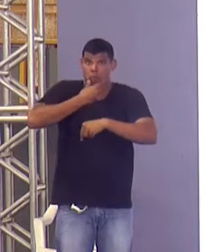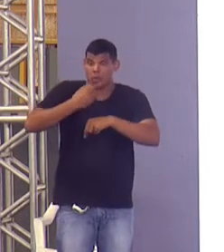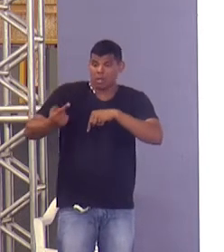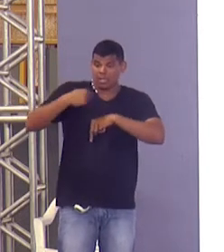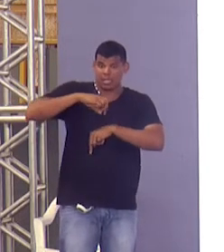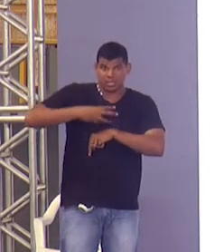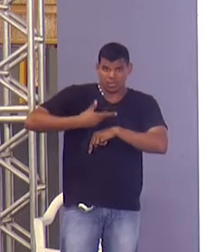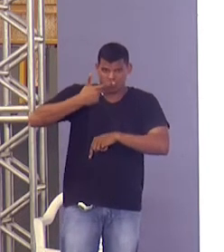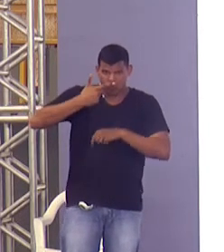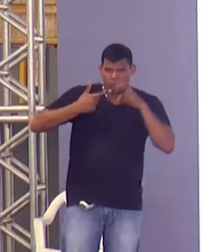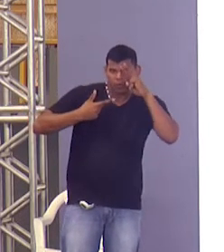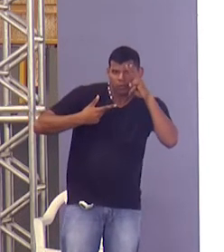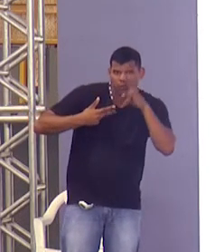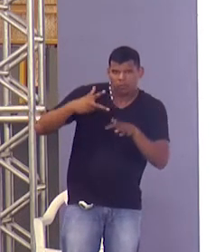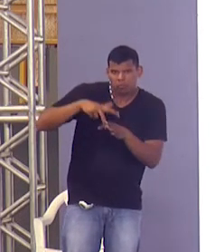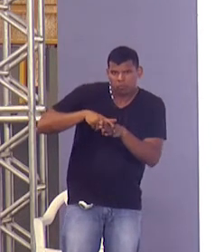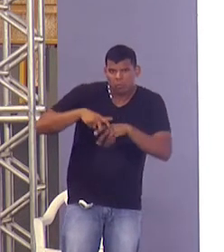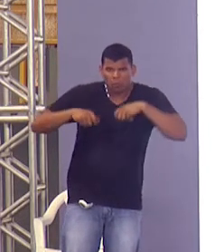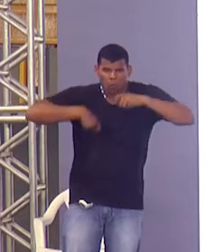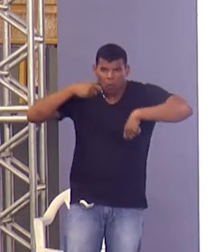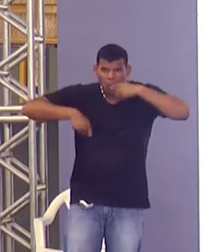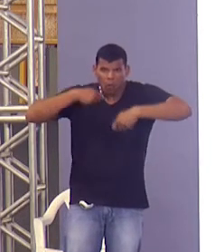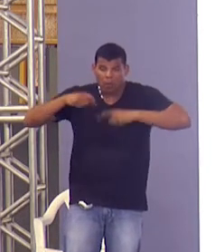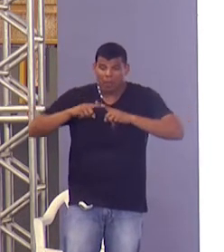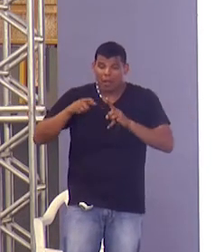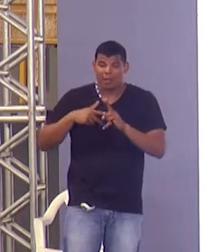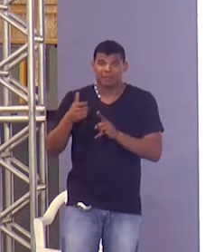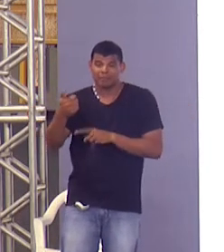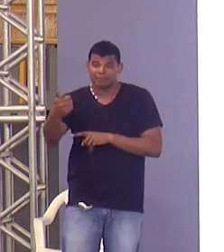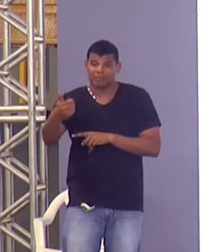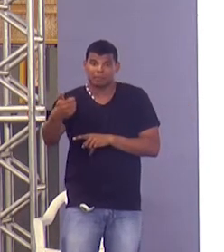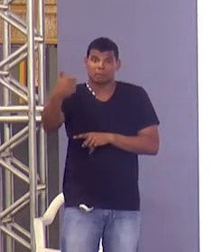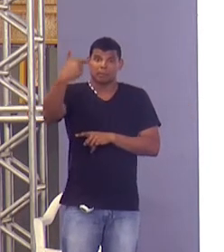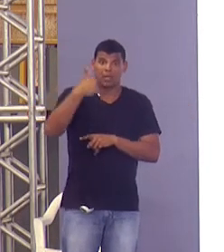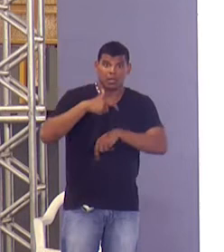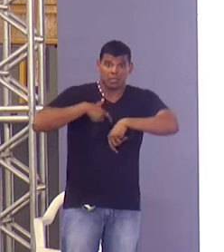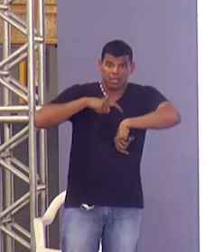Paulinho, ele demora 32 segundos para dar uma volta.